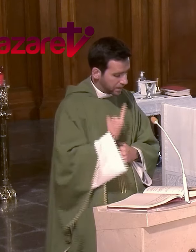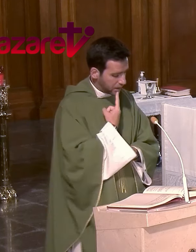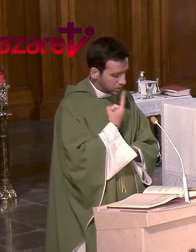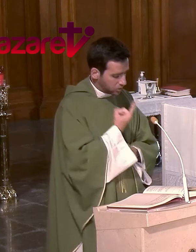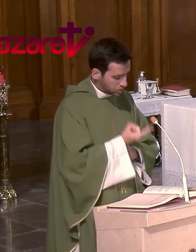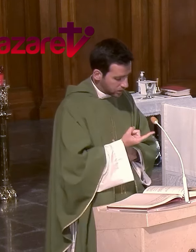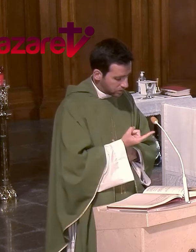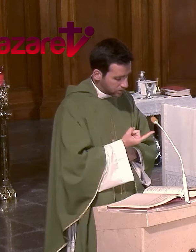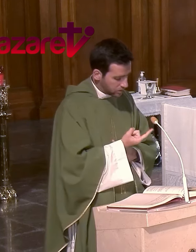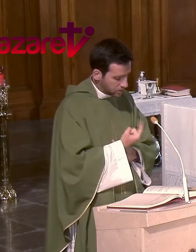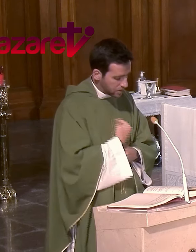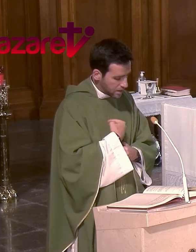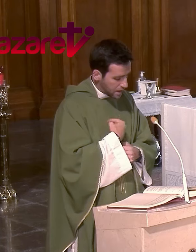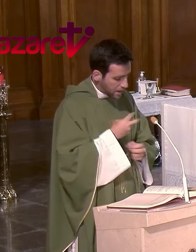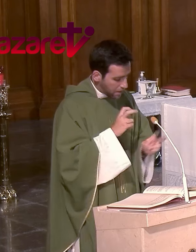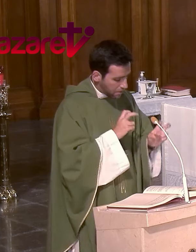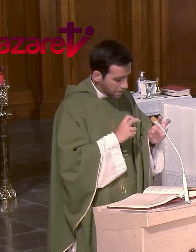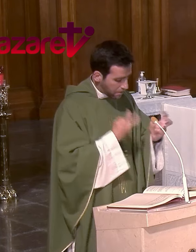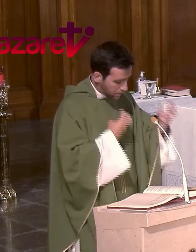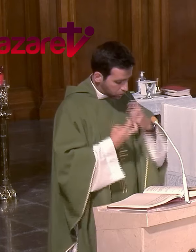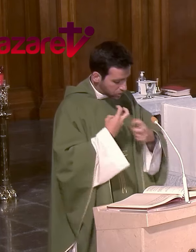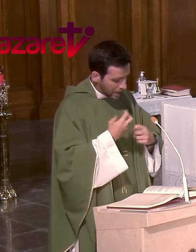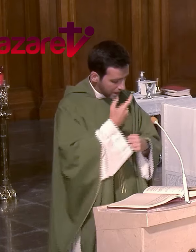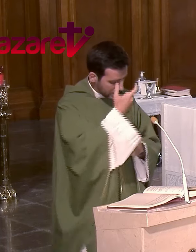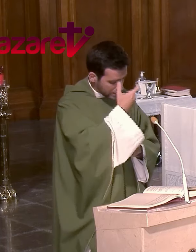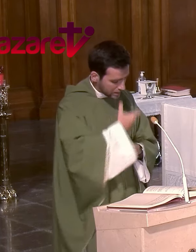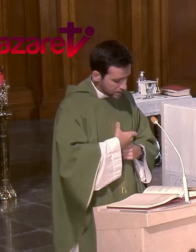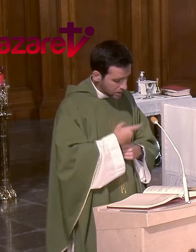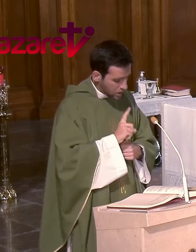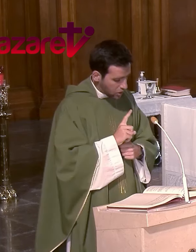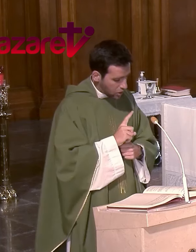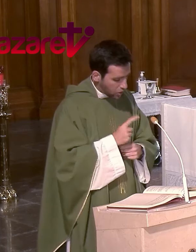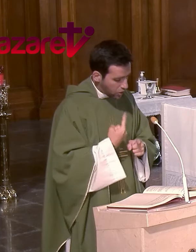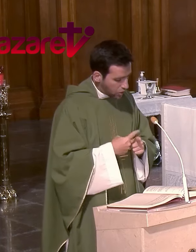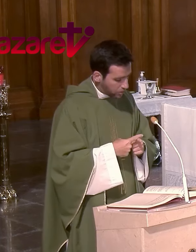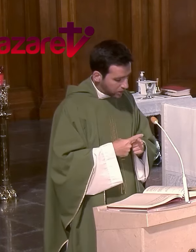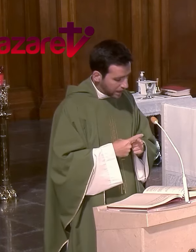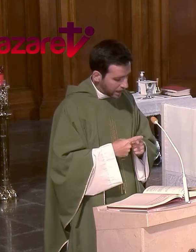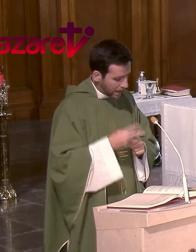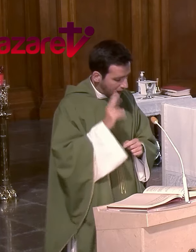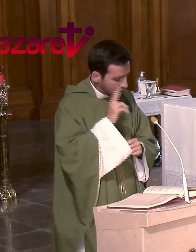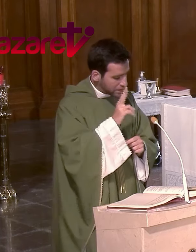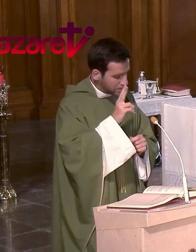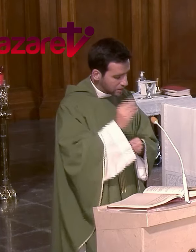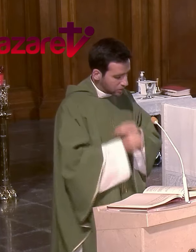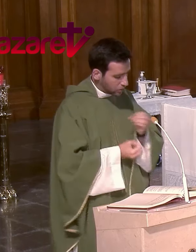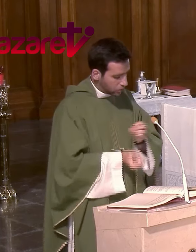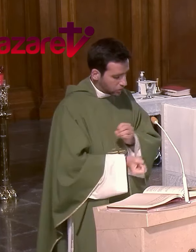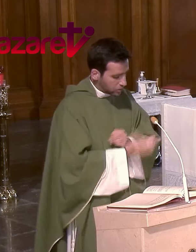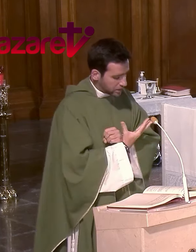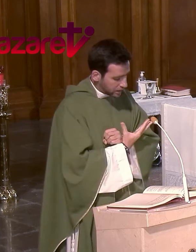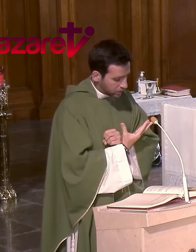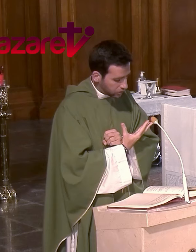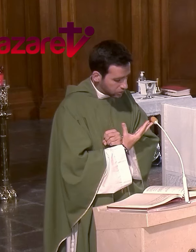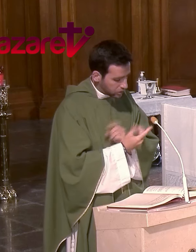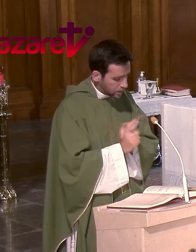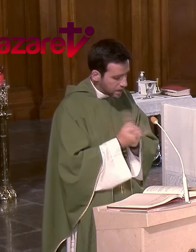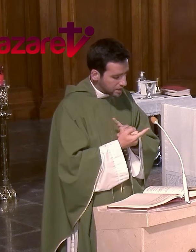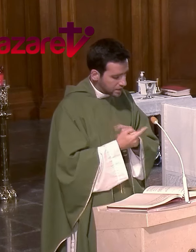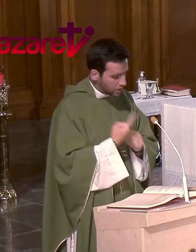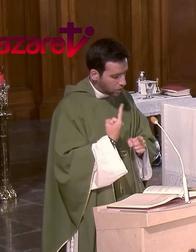en verdad os digo, me buscáis no porque habéis visto